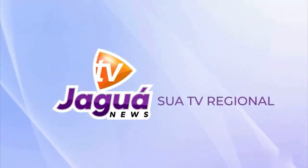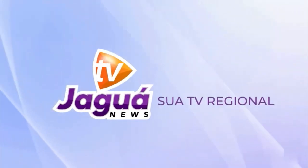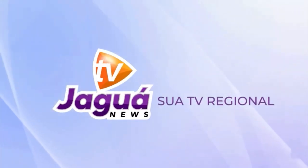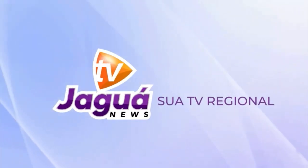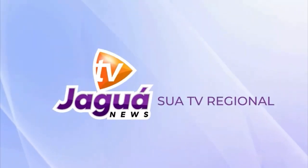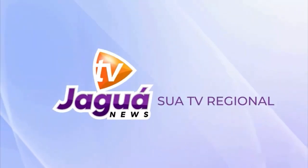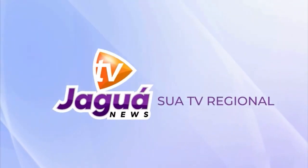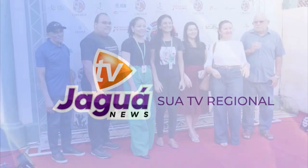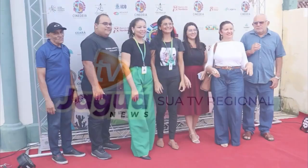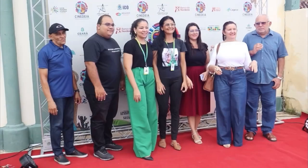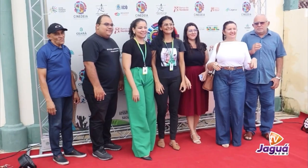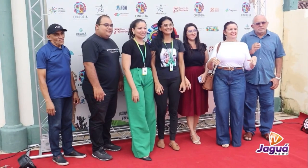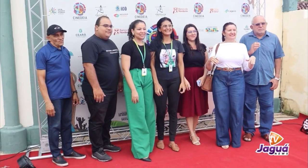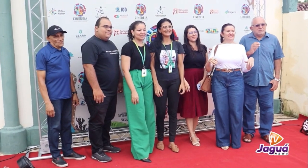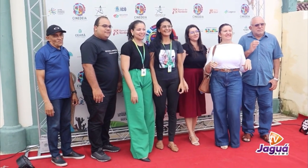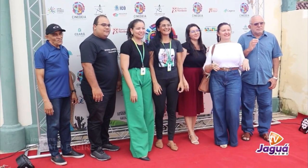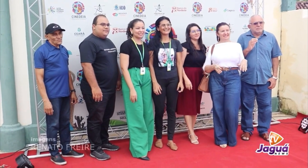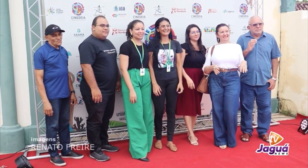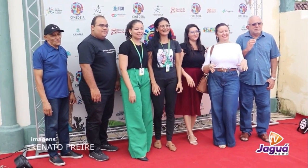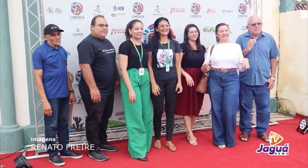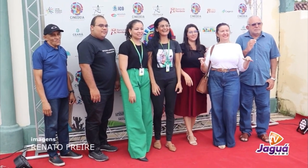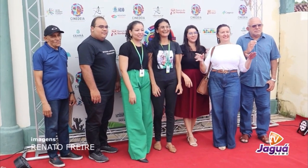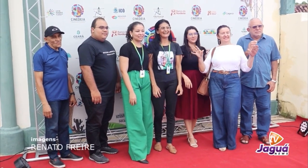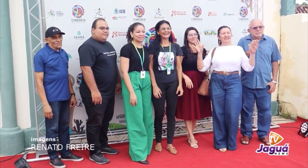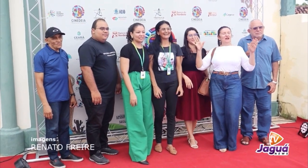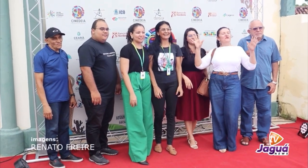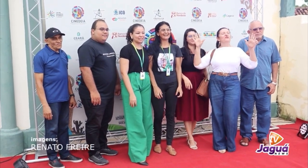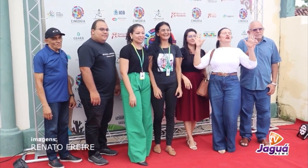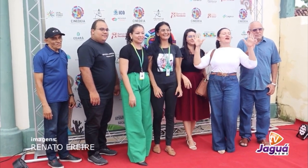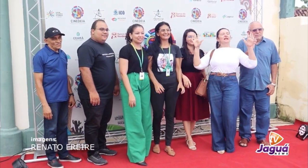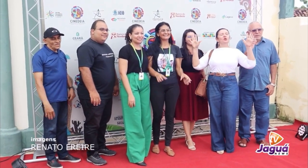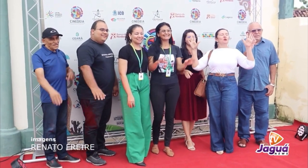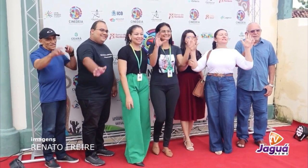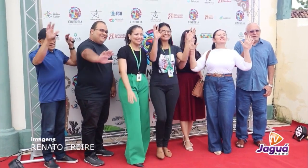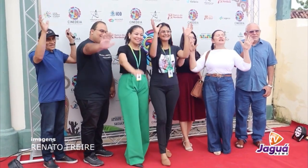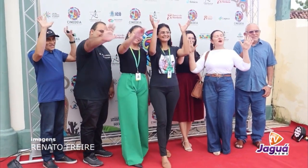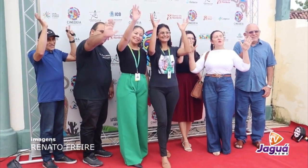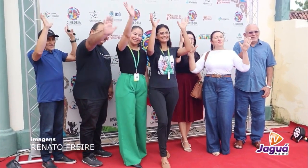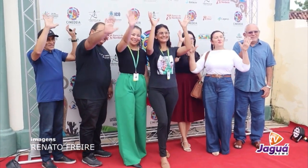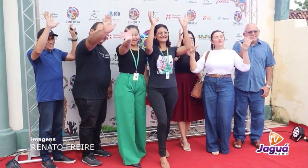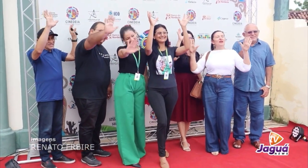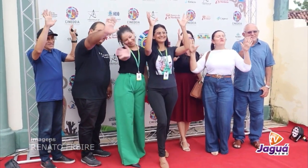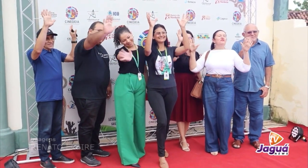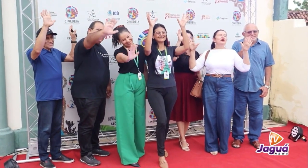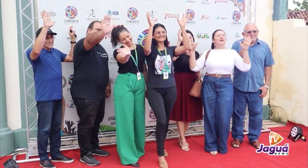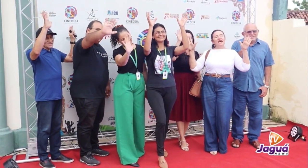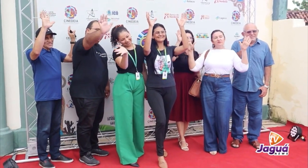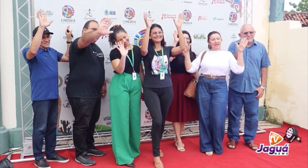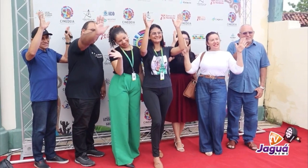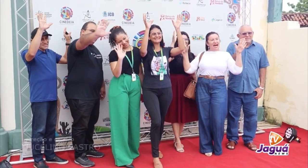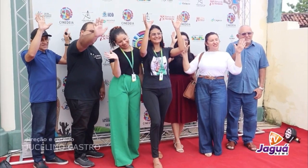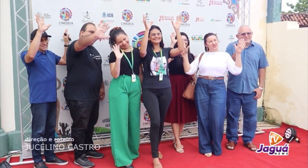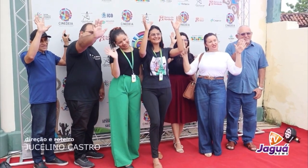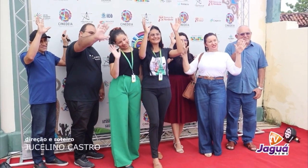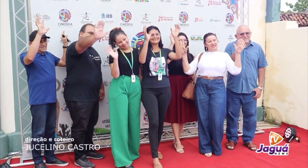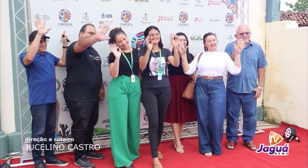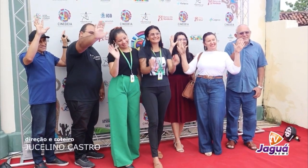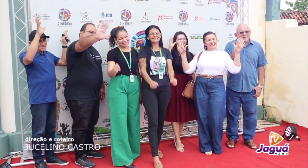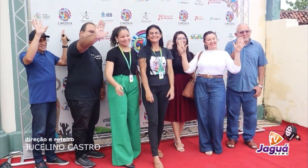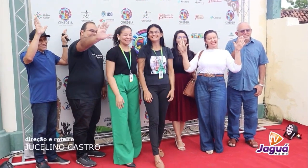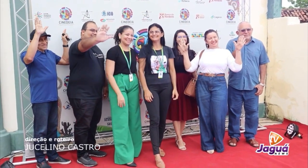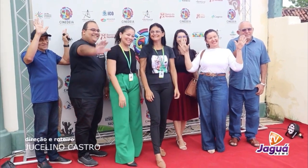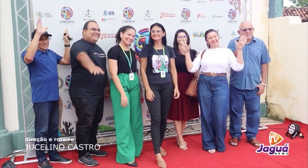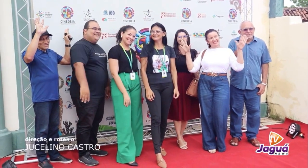Sua TV regional. Mostra cearense internacional de cinema de diversidade, equidade e inclusão, dedicado